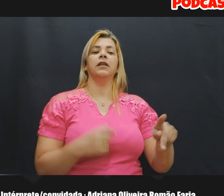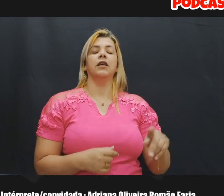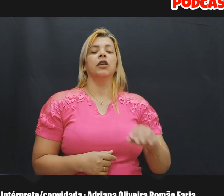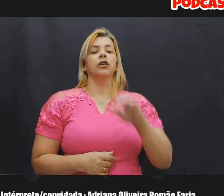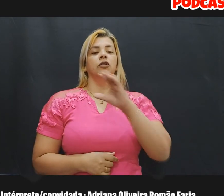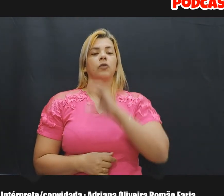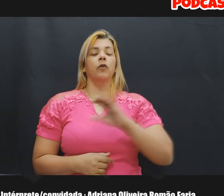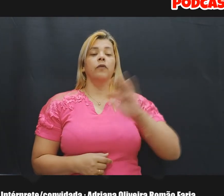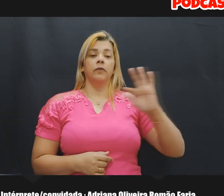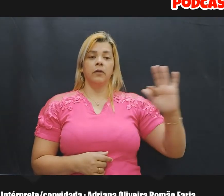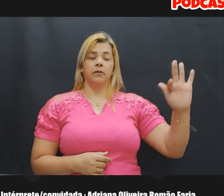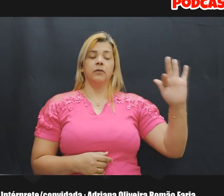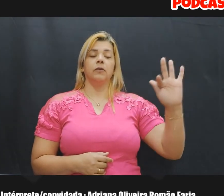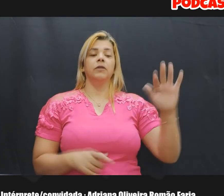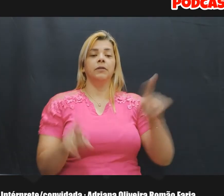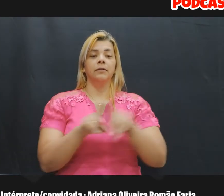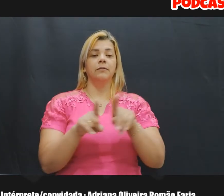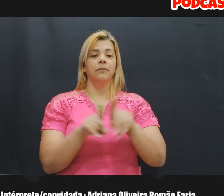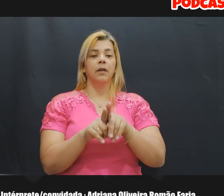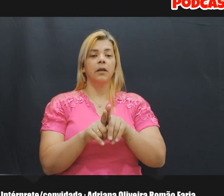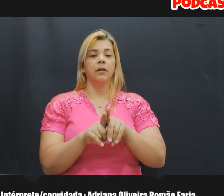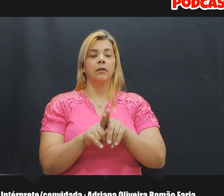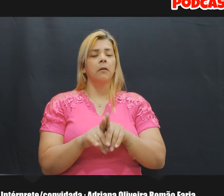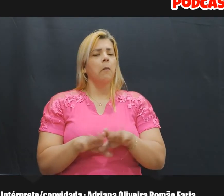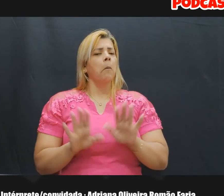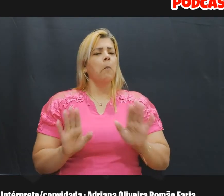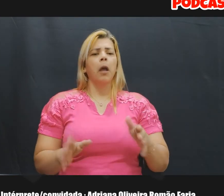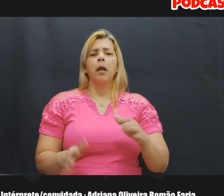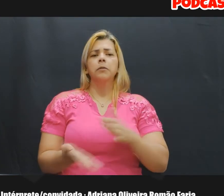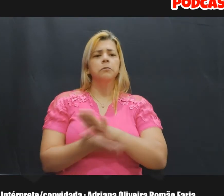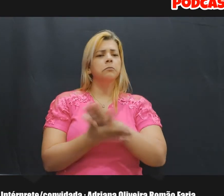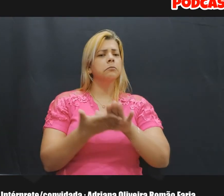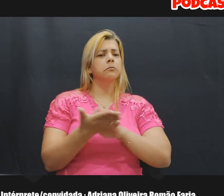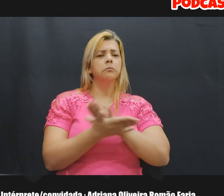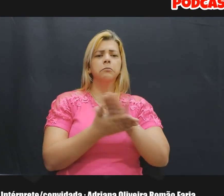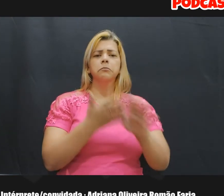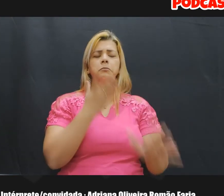né, brasileiras, não se encontra